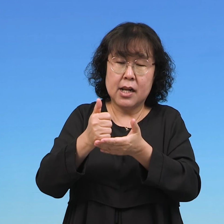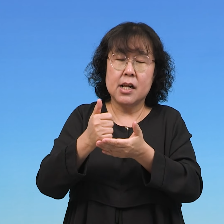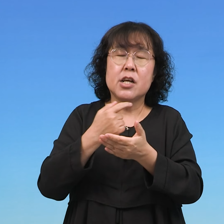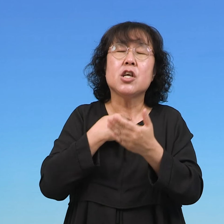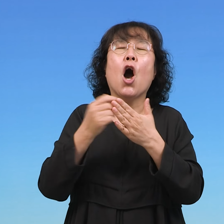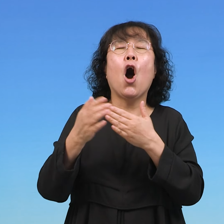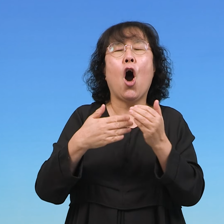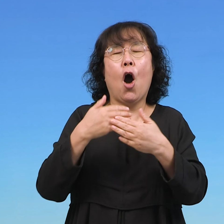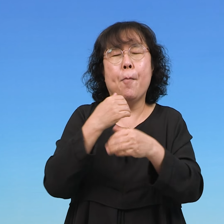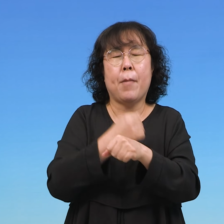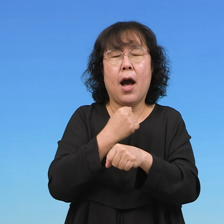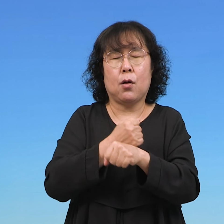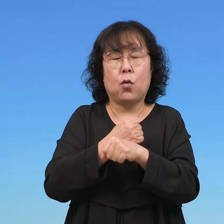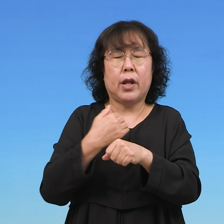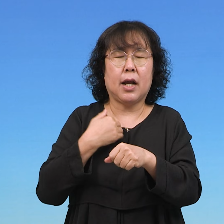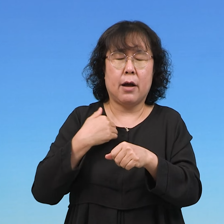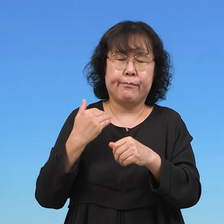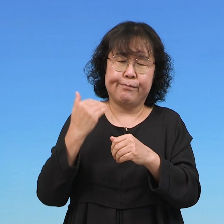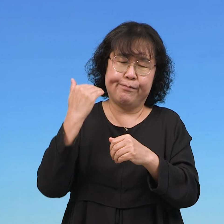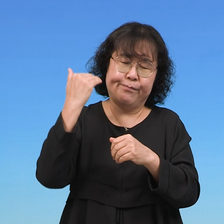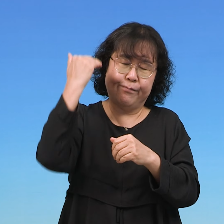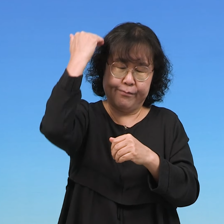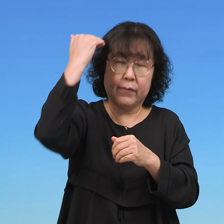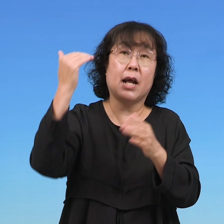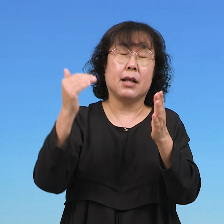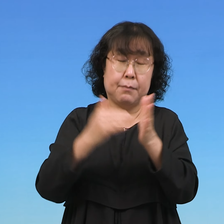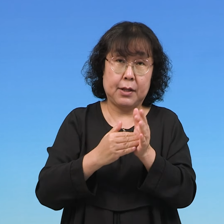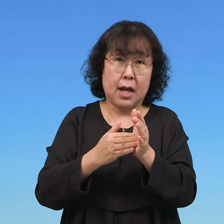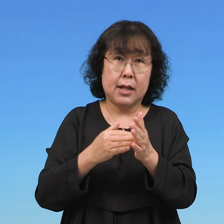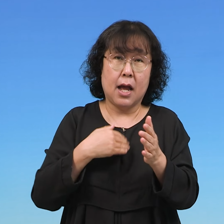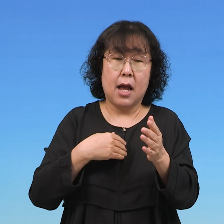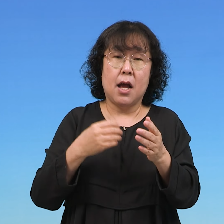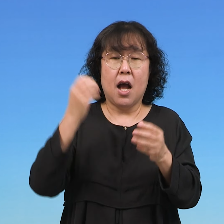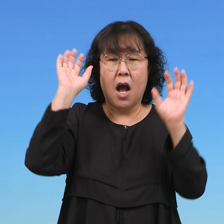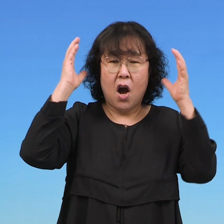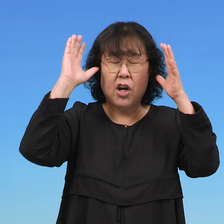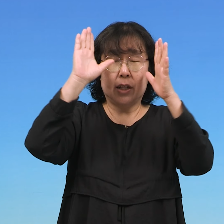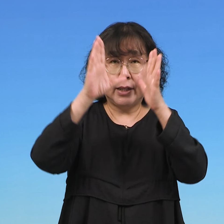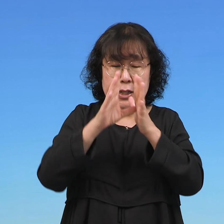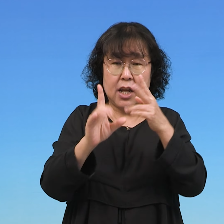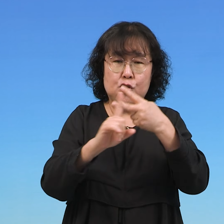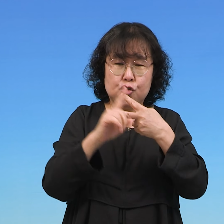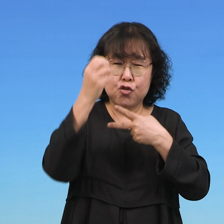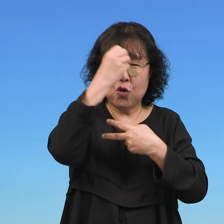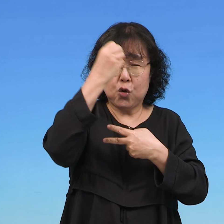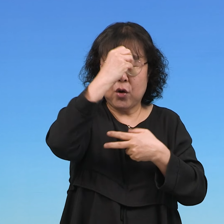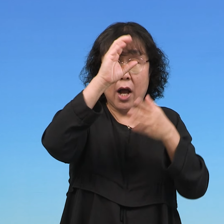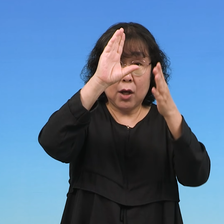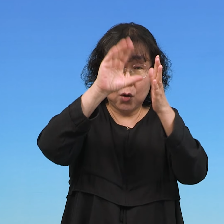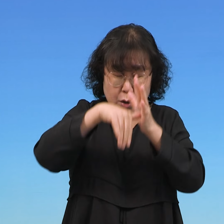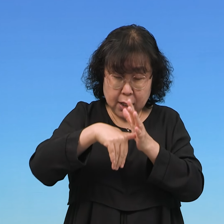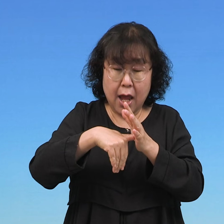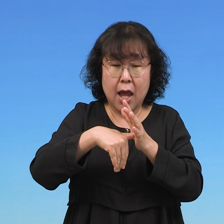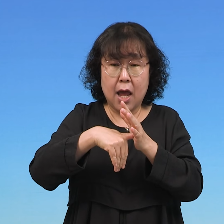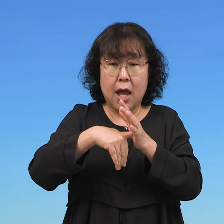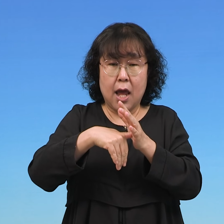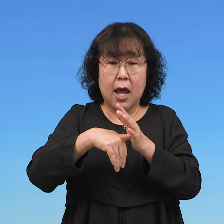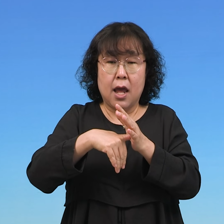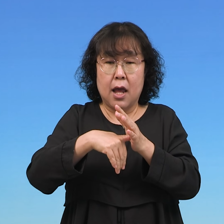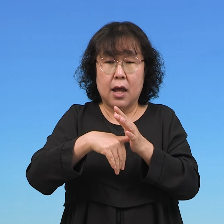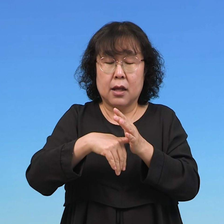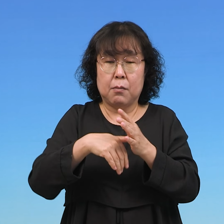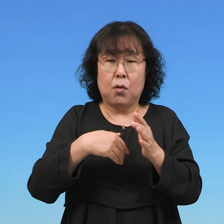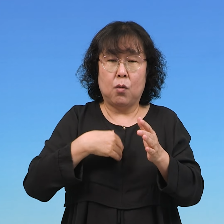잠겼습니다. 어린 초등학교 시절부터 중고등학교 시절, 그때나 지금이나 공부 잘하는 사람